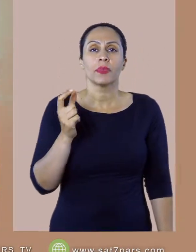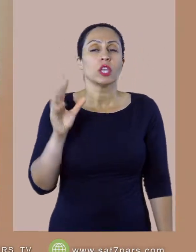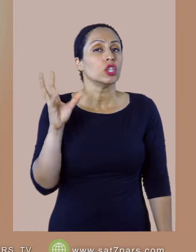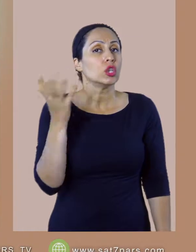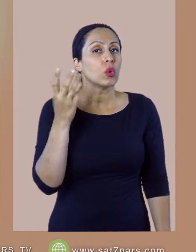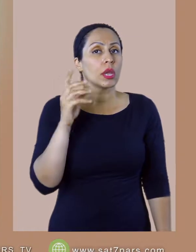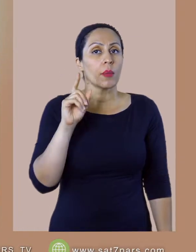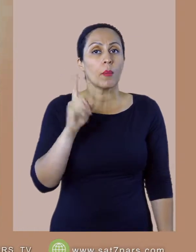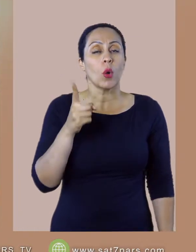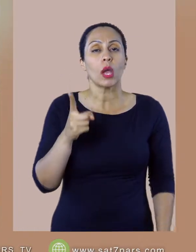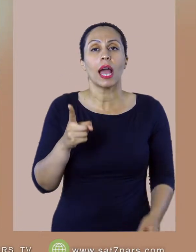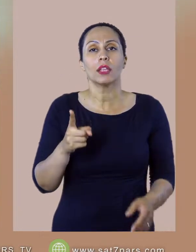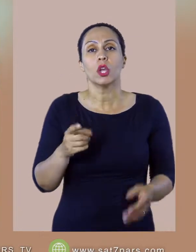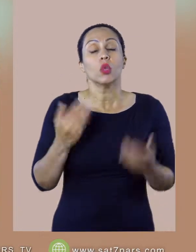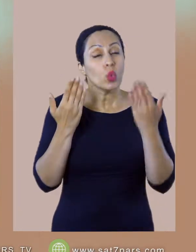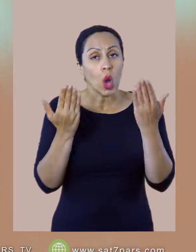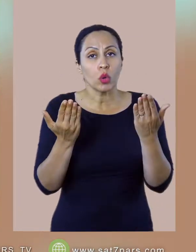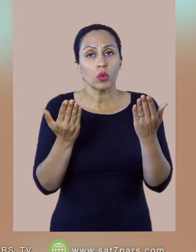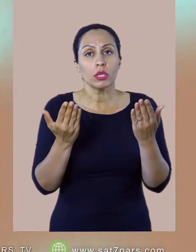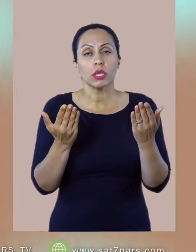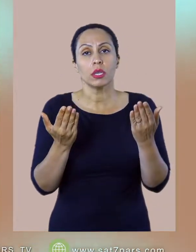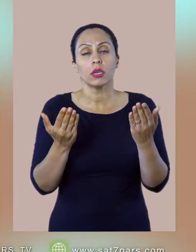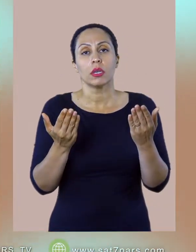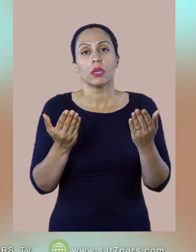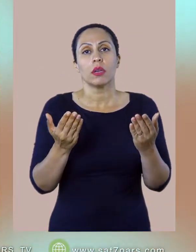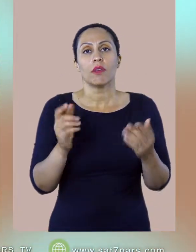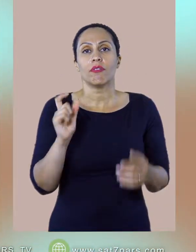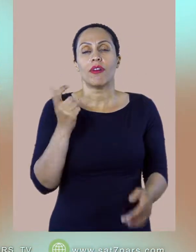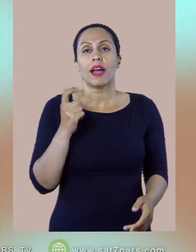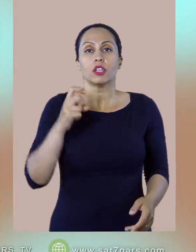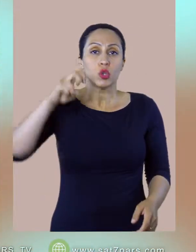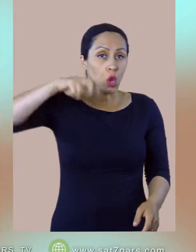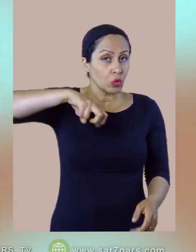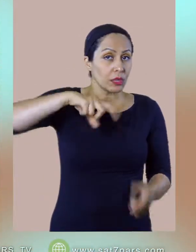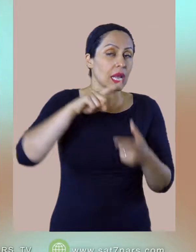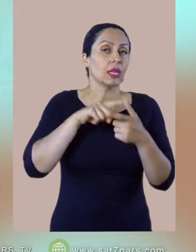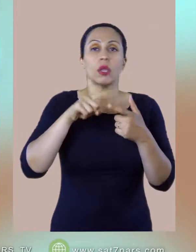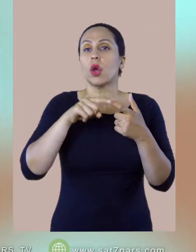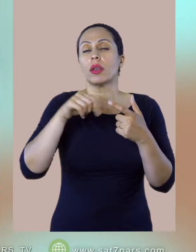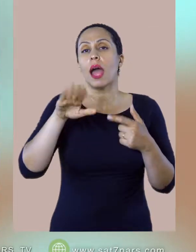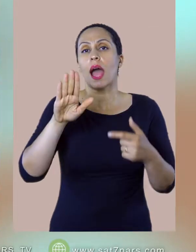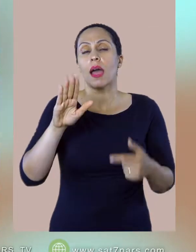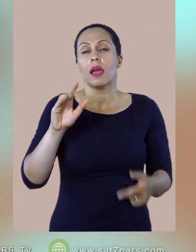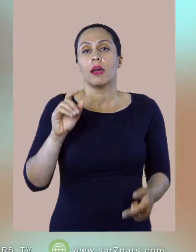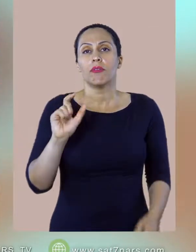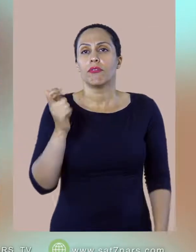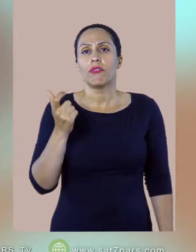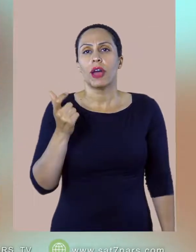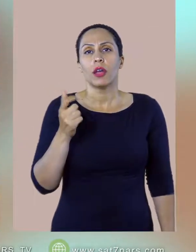میخوایی دعا بکنی مثلا روی زانو باید دعا بکنی یا یه دون از زانوها یا باید پاشی دو تست ببری